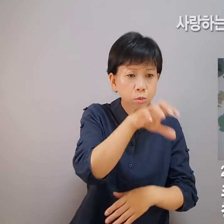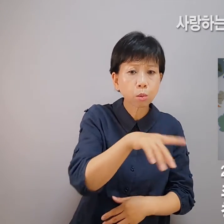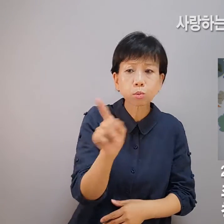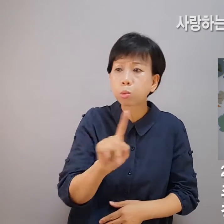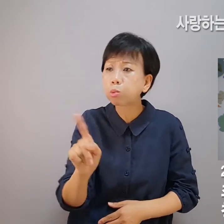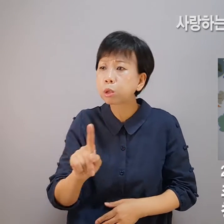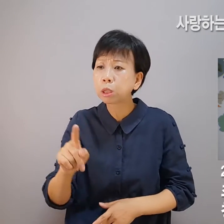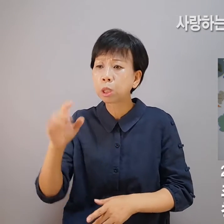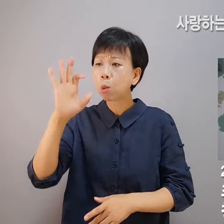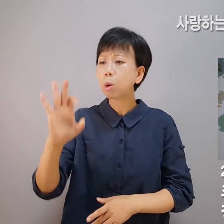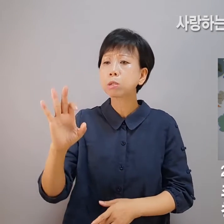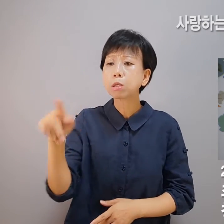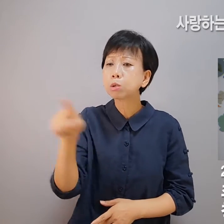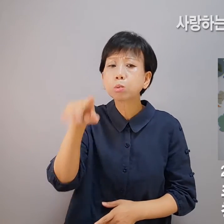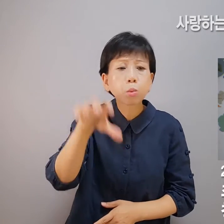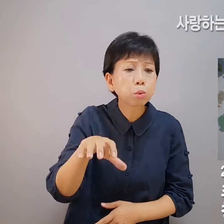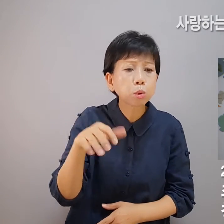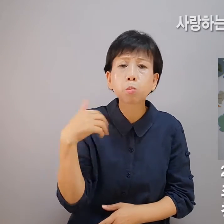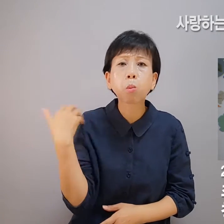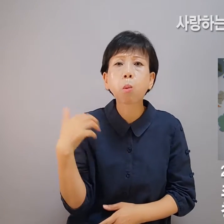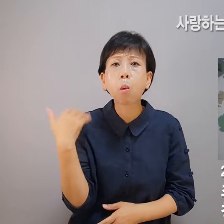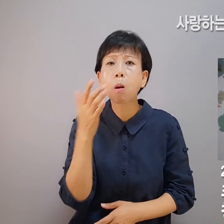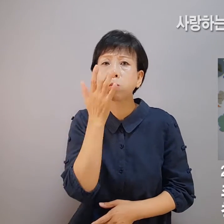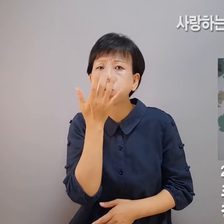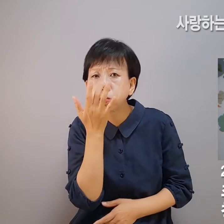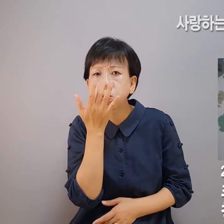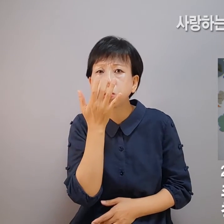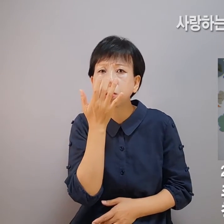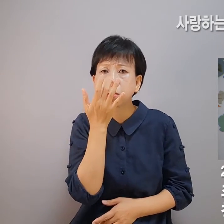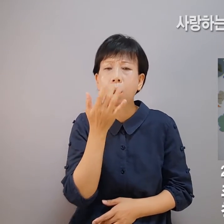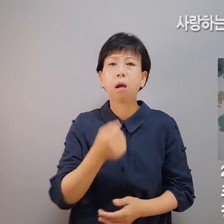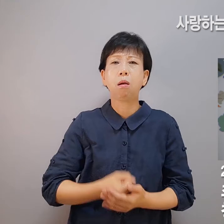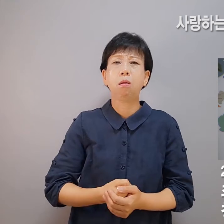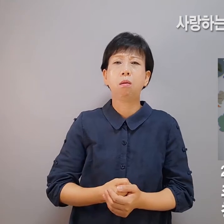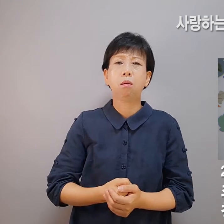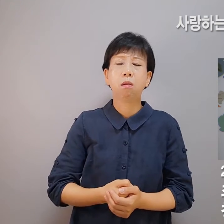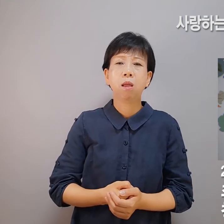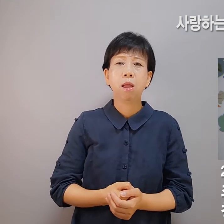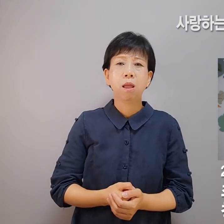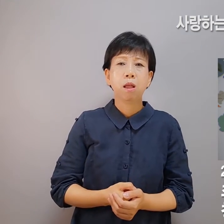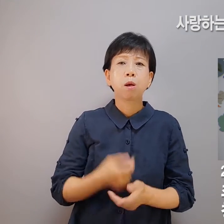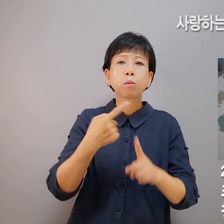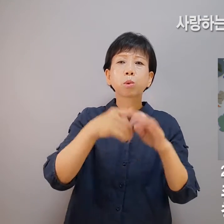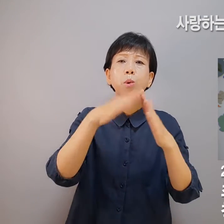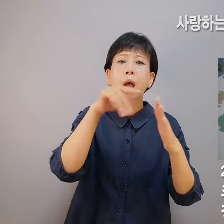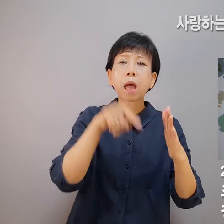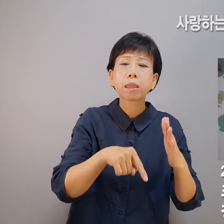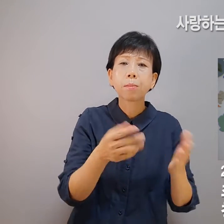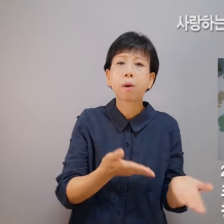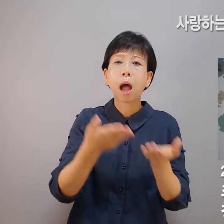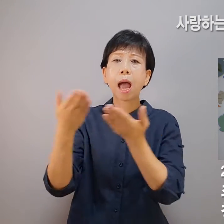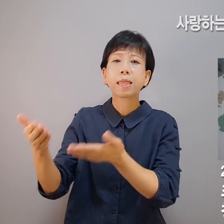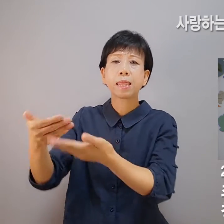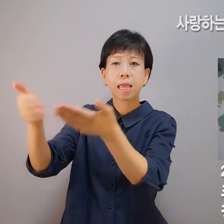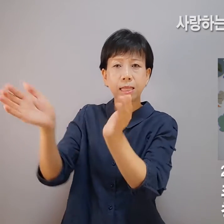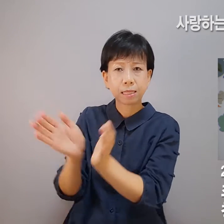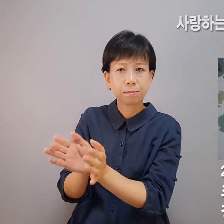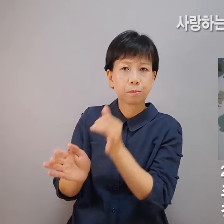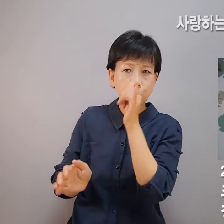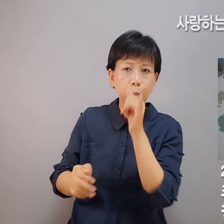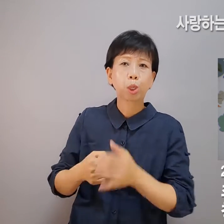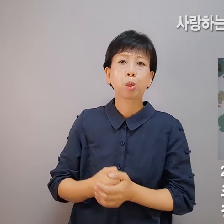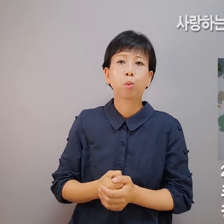때 누구한테 이야기해야 되는지 모르면 안 되겠지요. 이제 우리 교회는 안내팀도 있고 뭐 교육자들도 있고 사무실도 있고 천사들도